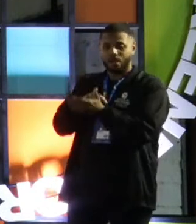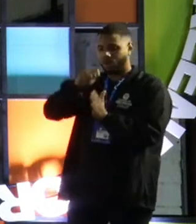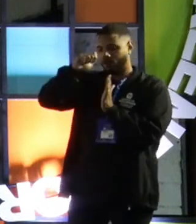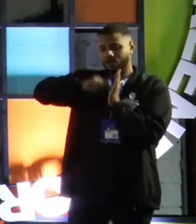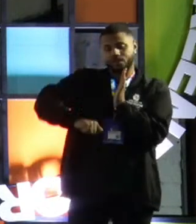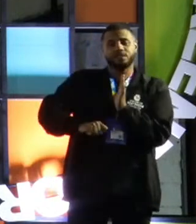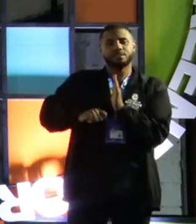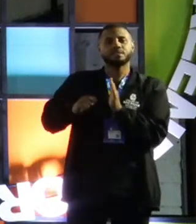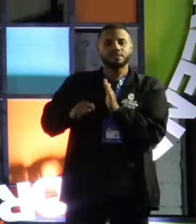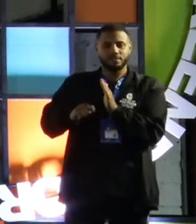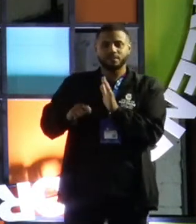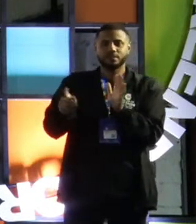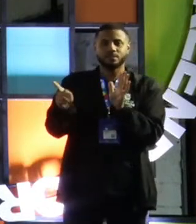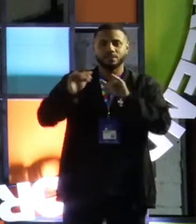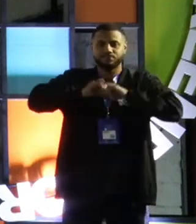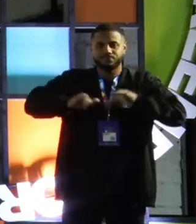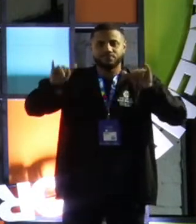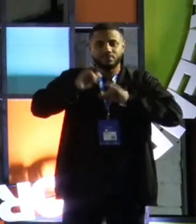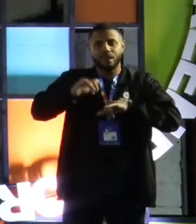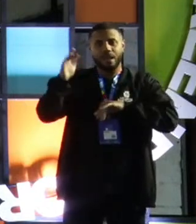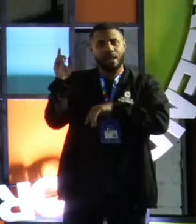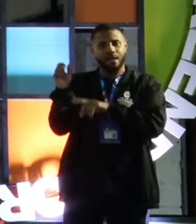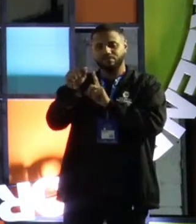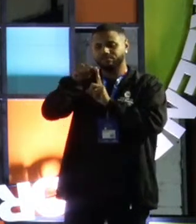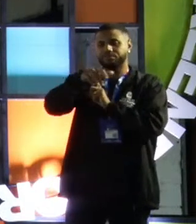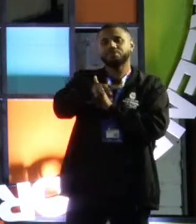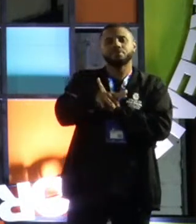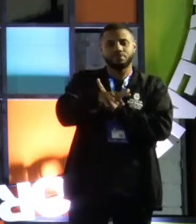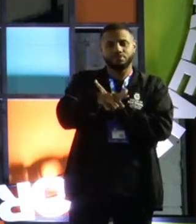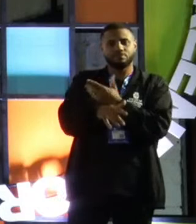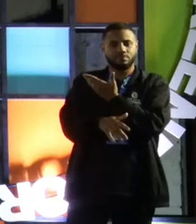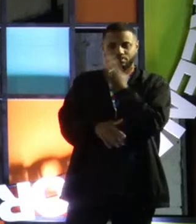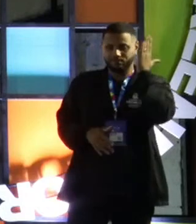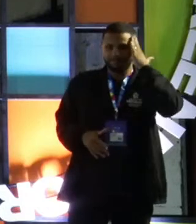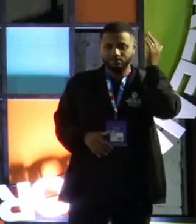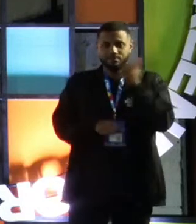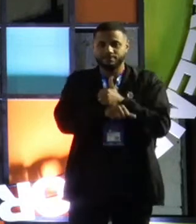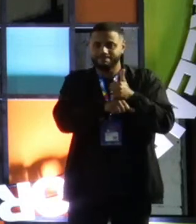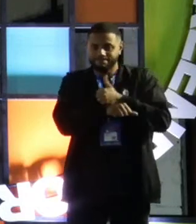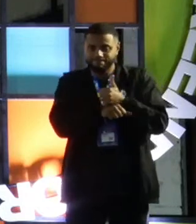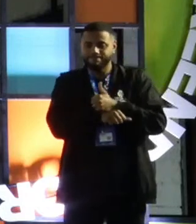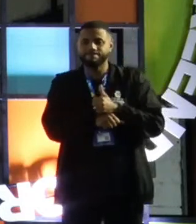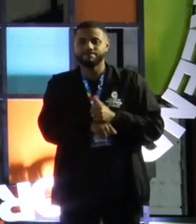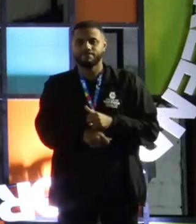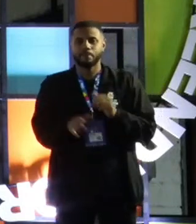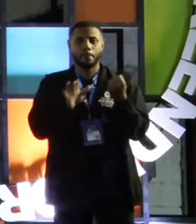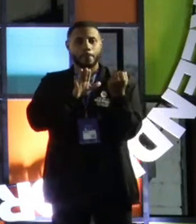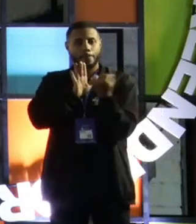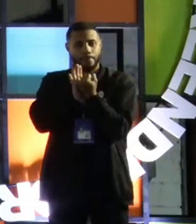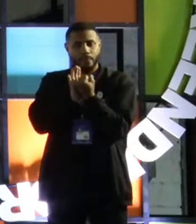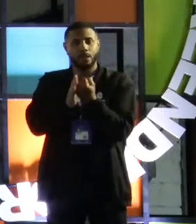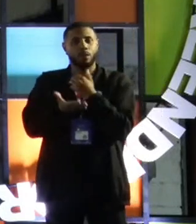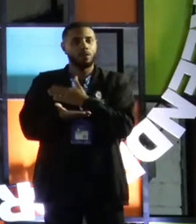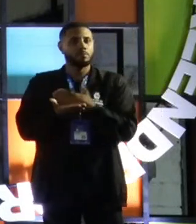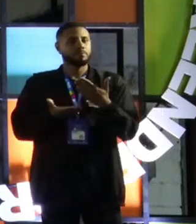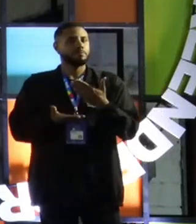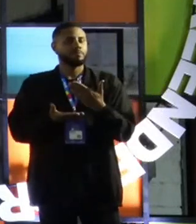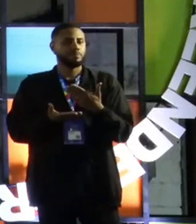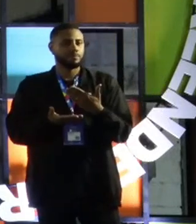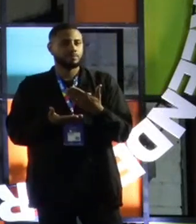contratou na nossa campanha, eles são criadores de conteúdo. Então as marcas elas começam